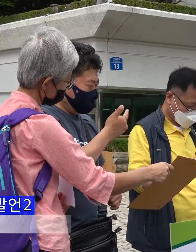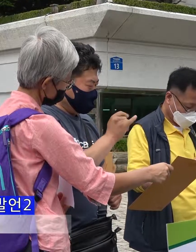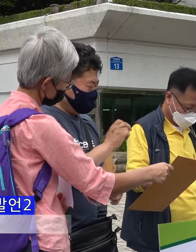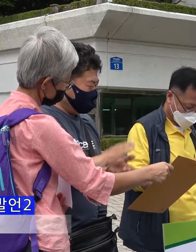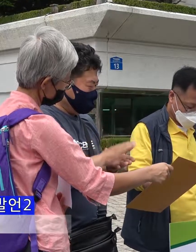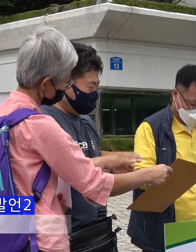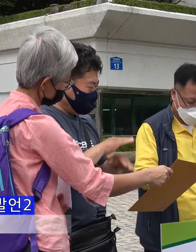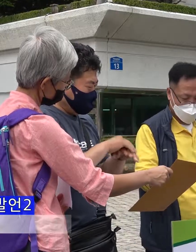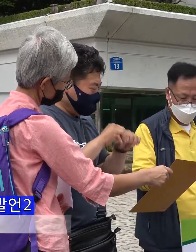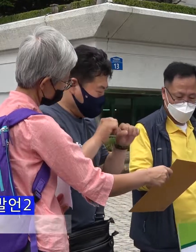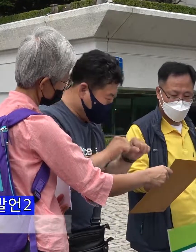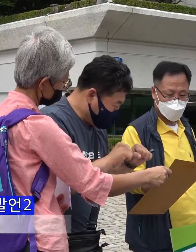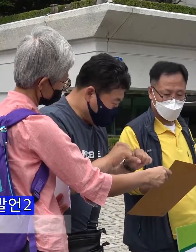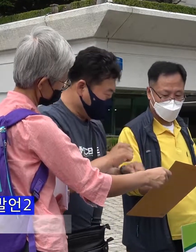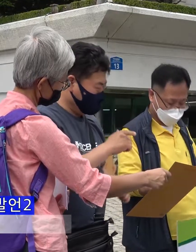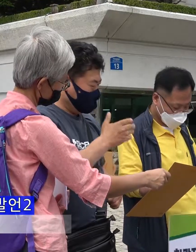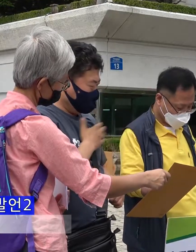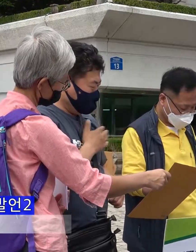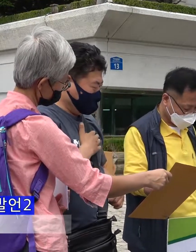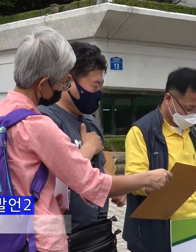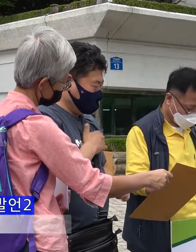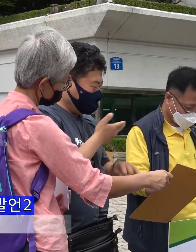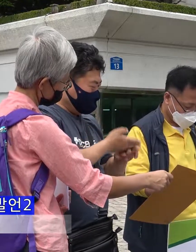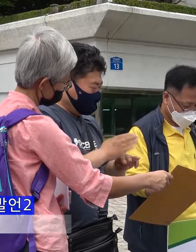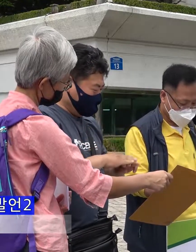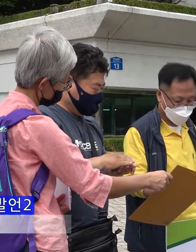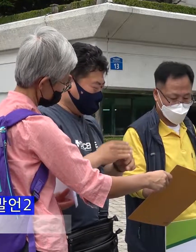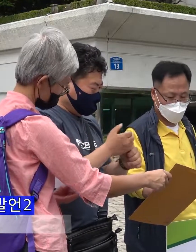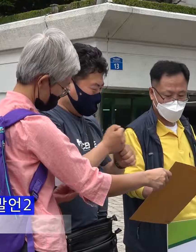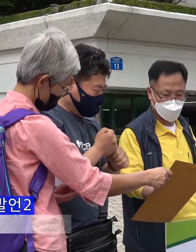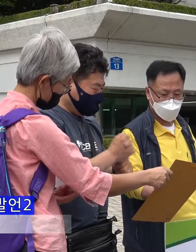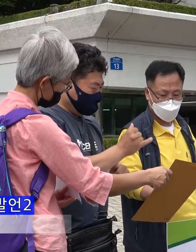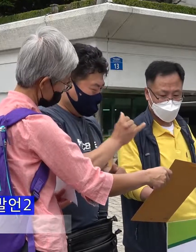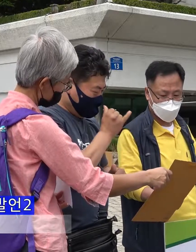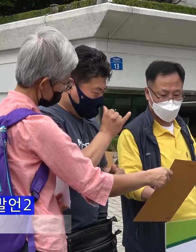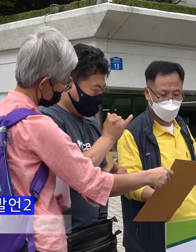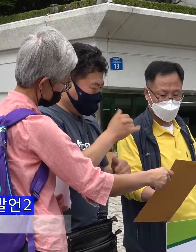대전에 살고 있고 이대치원이라고 합니다.